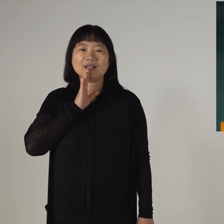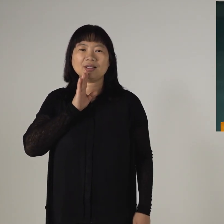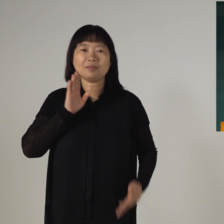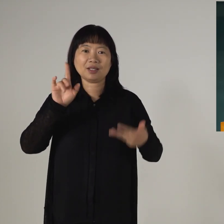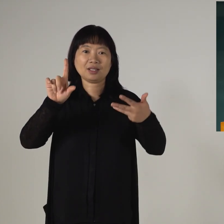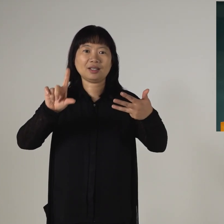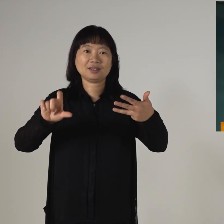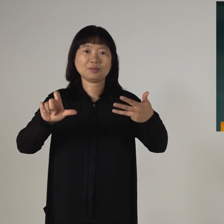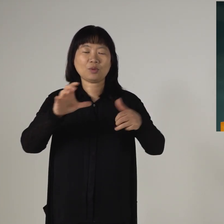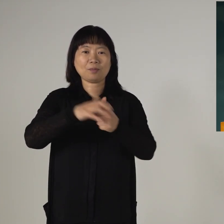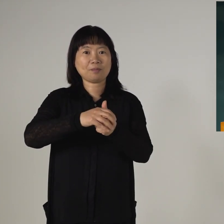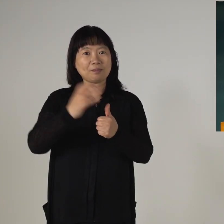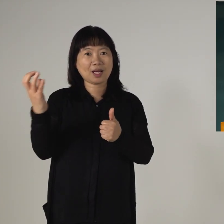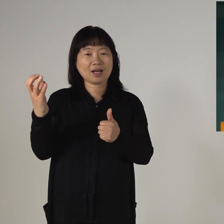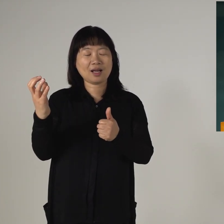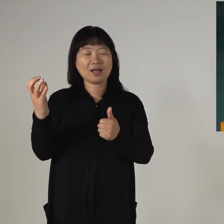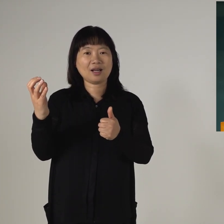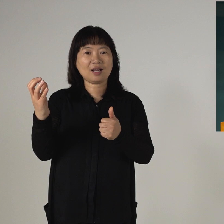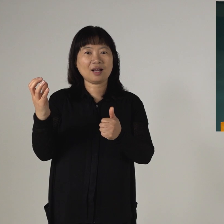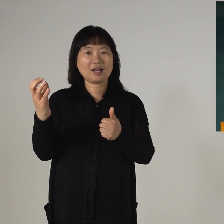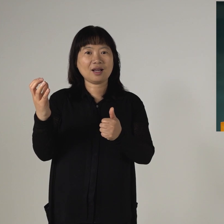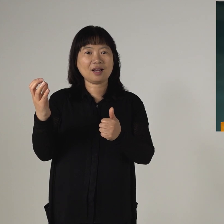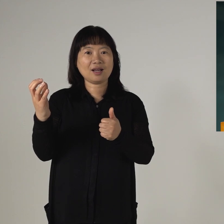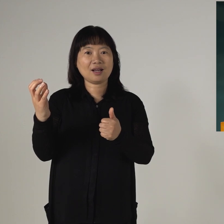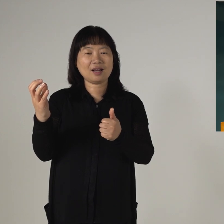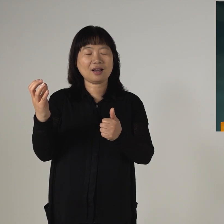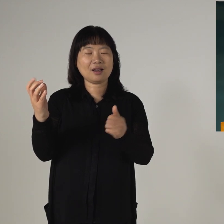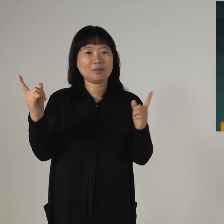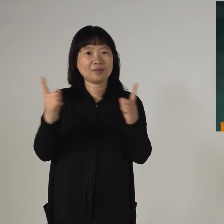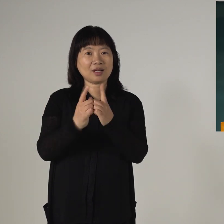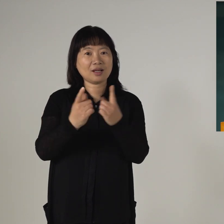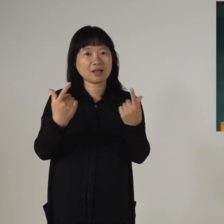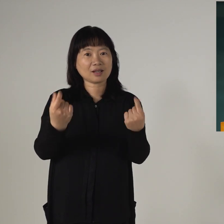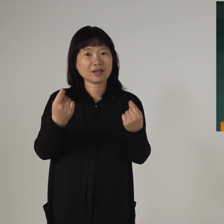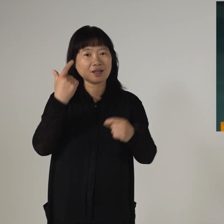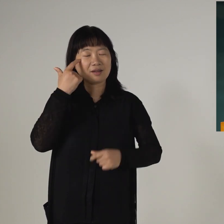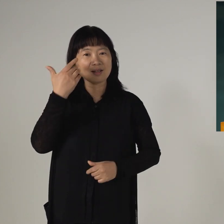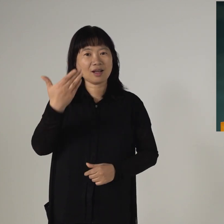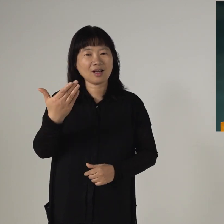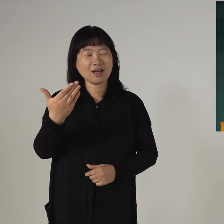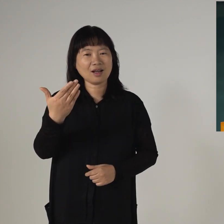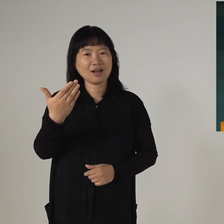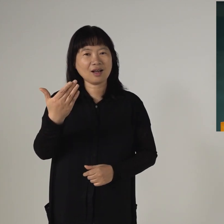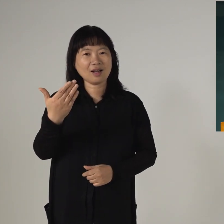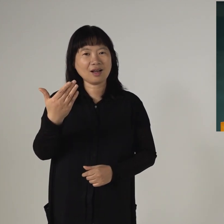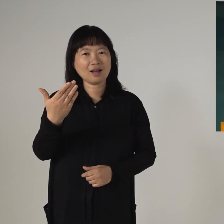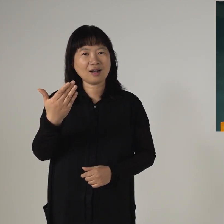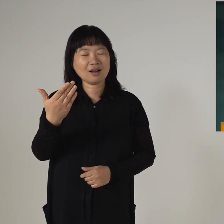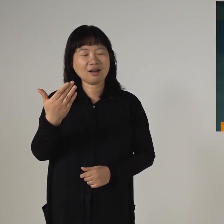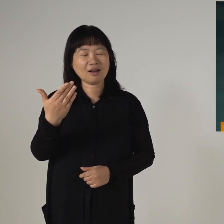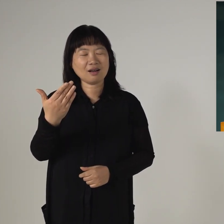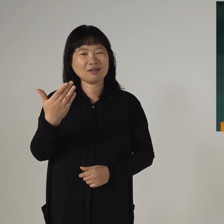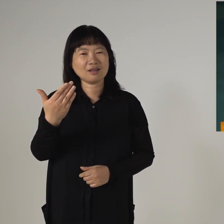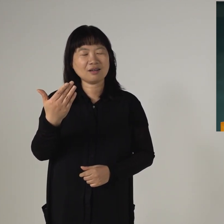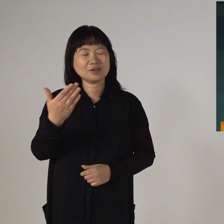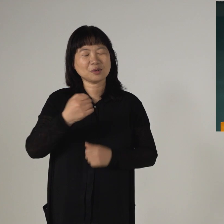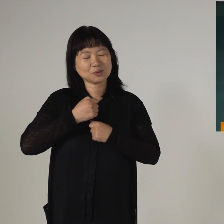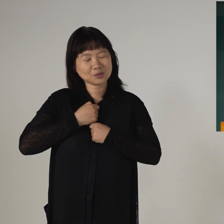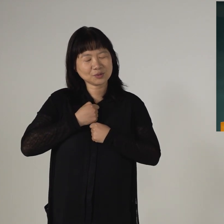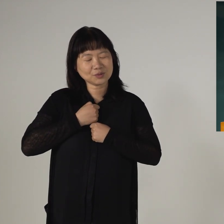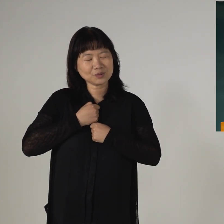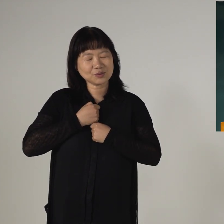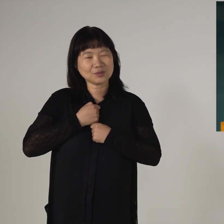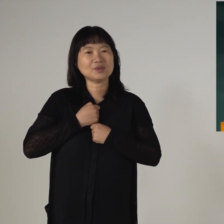왔다고 보십니까? 좀 조심스럽지만 아직 멀지 않았는가?